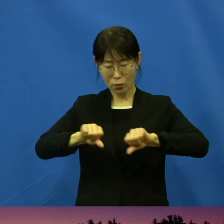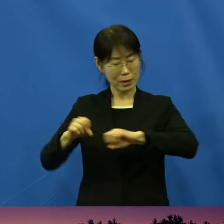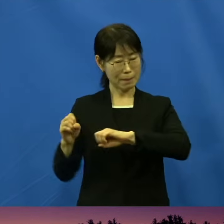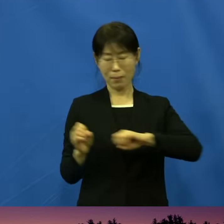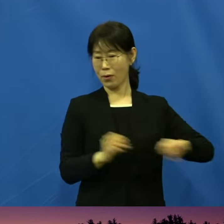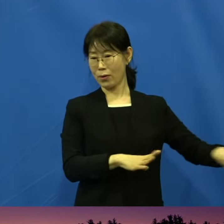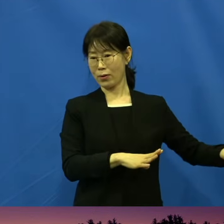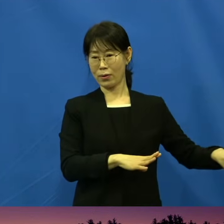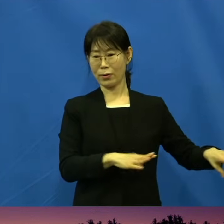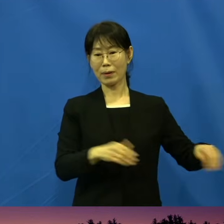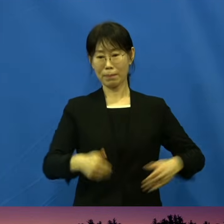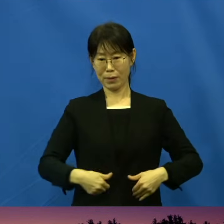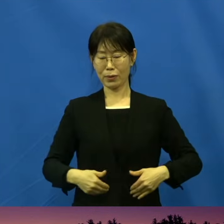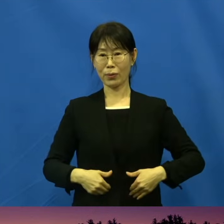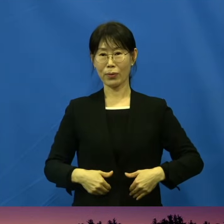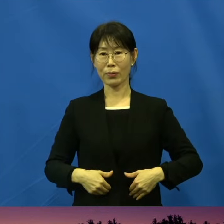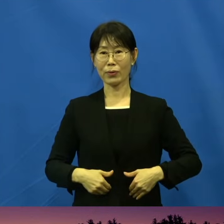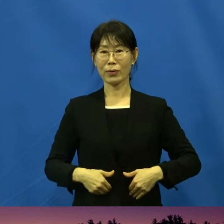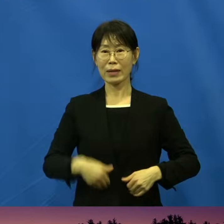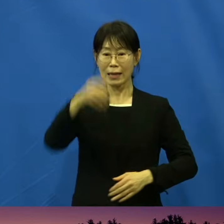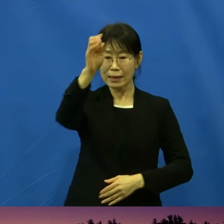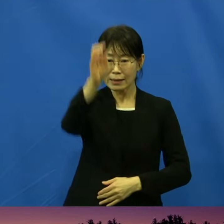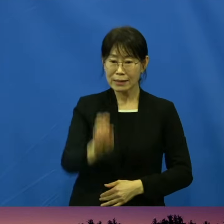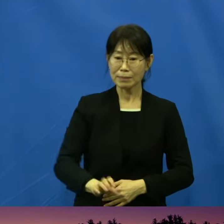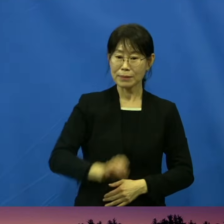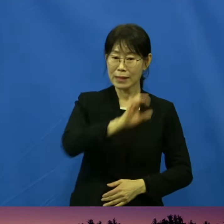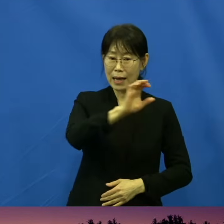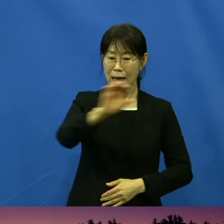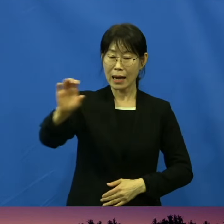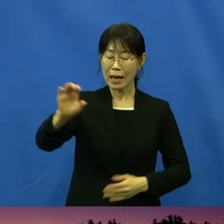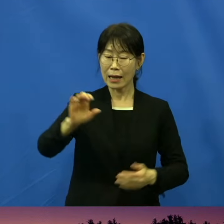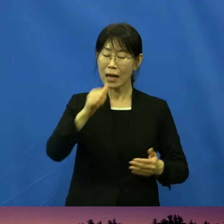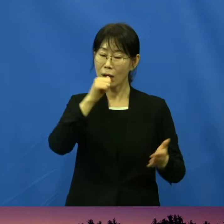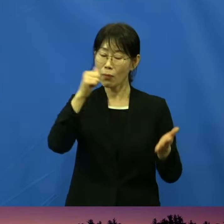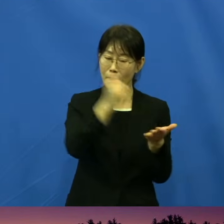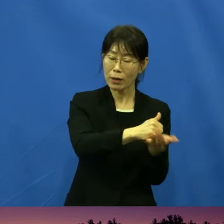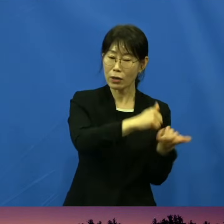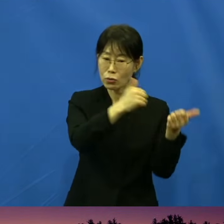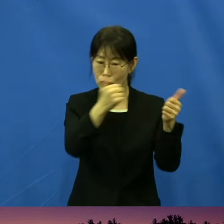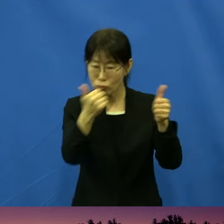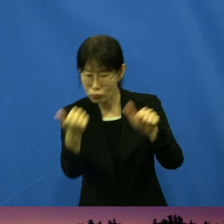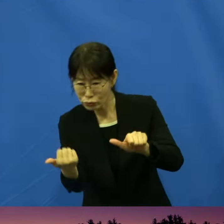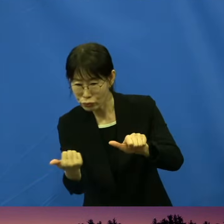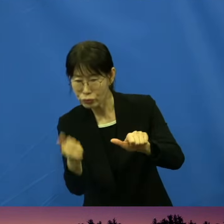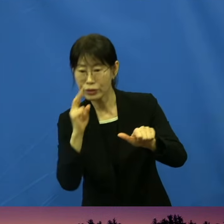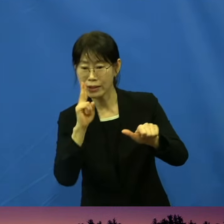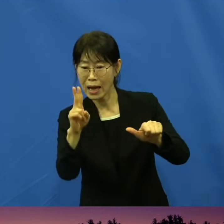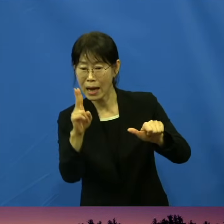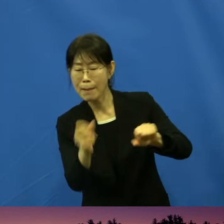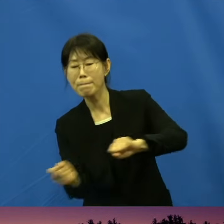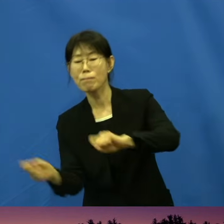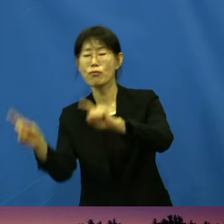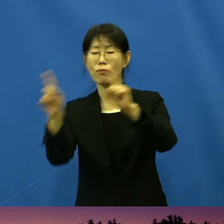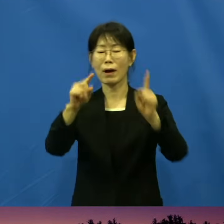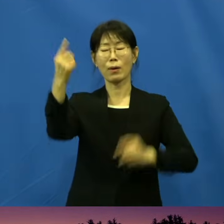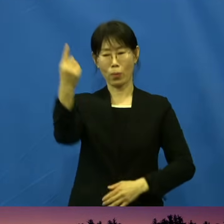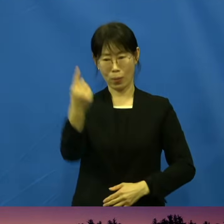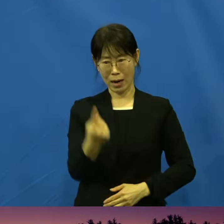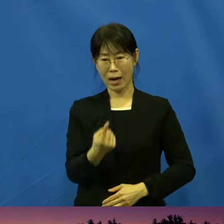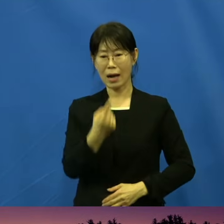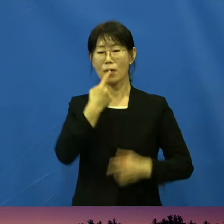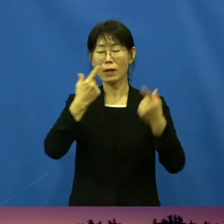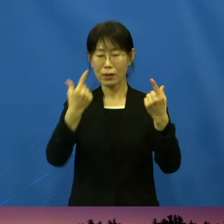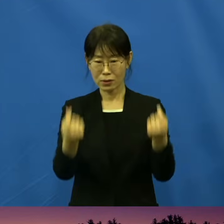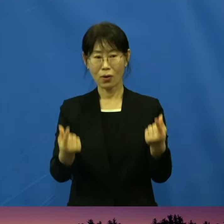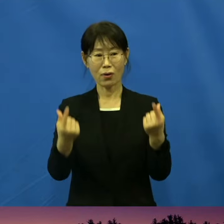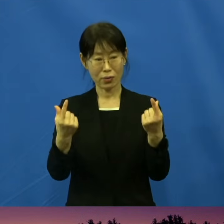아닙니다. 붙어 있어요. 십자가 부활이 연결되어 있습니다. 내가 그리스도와 함께 죽은 사람이 그리스도와